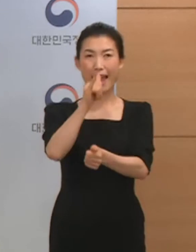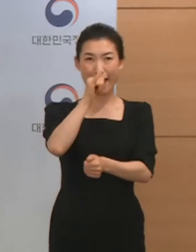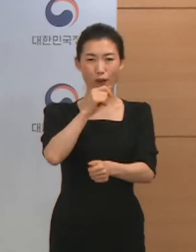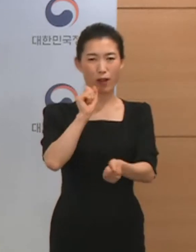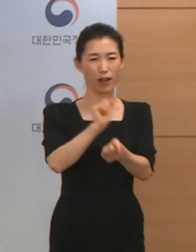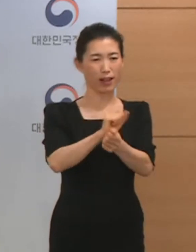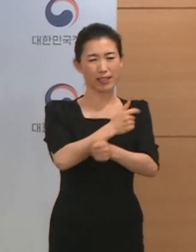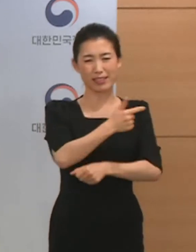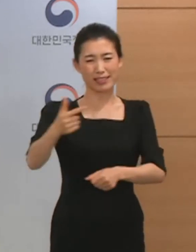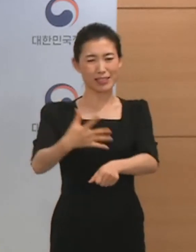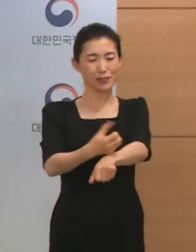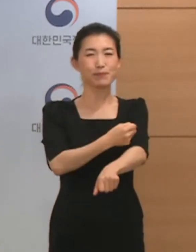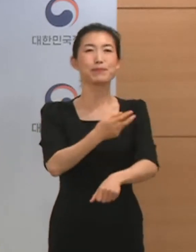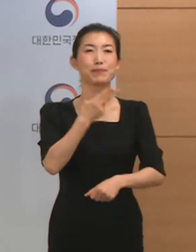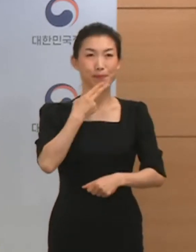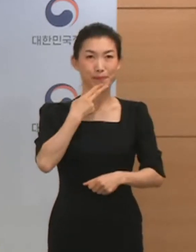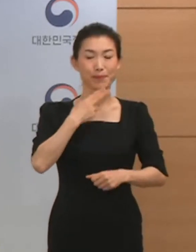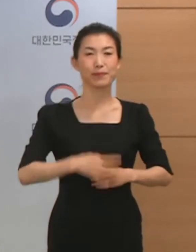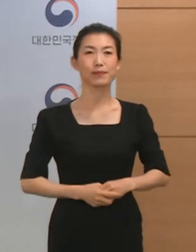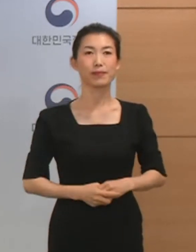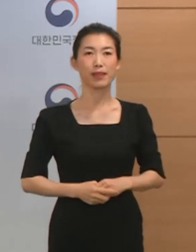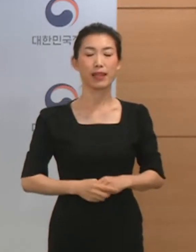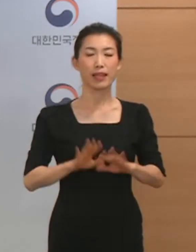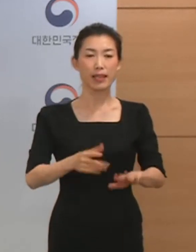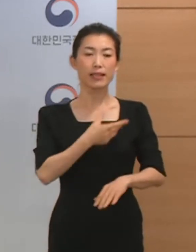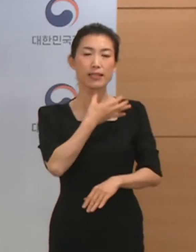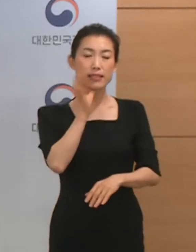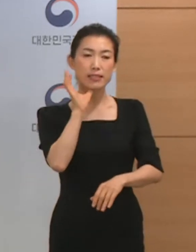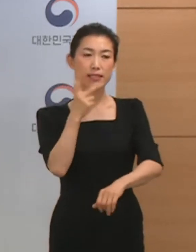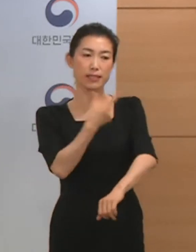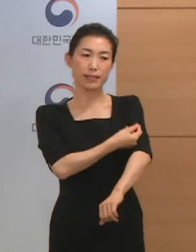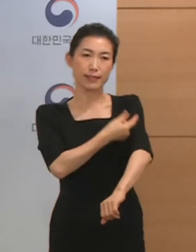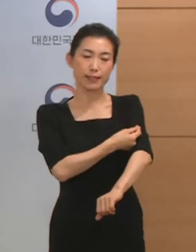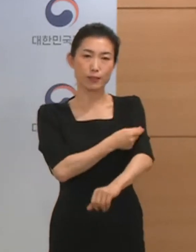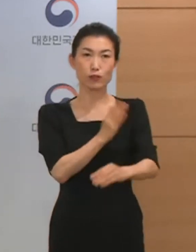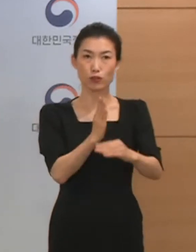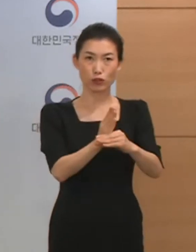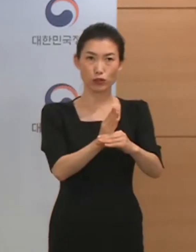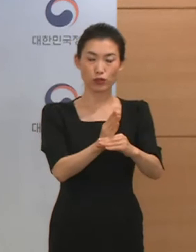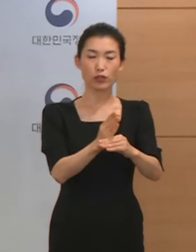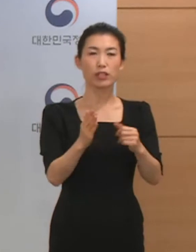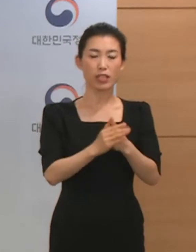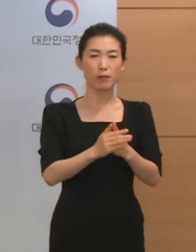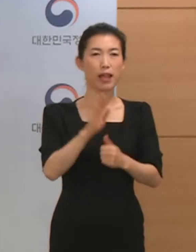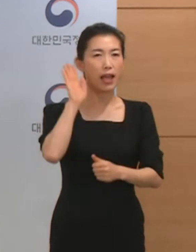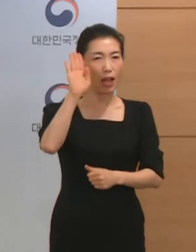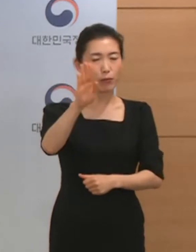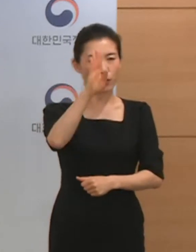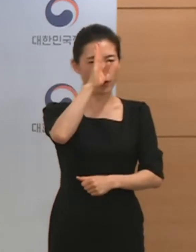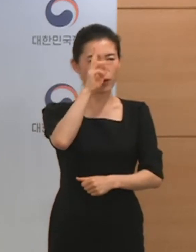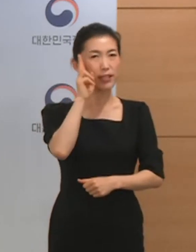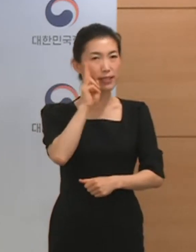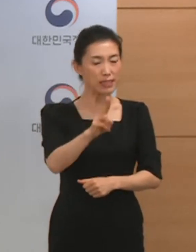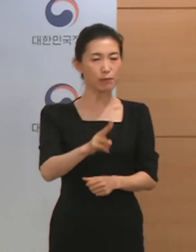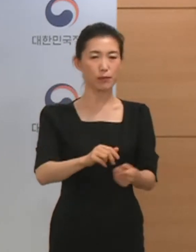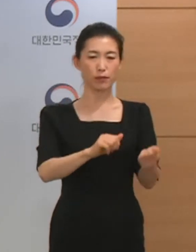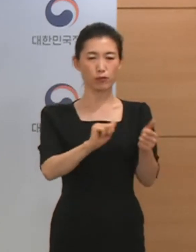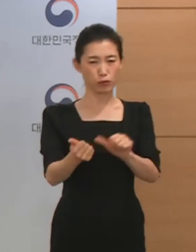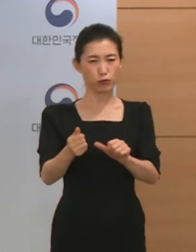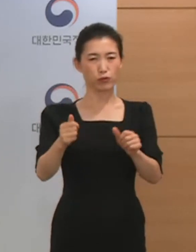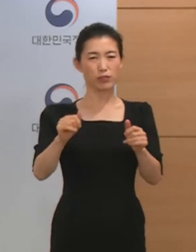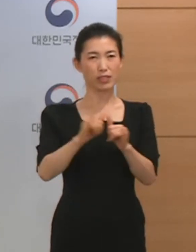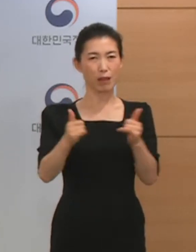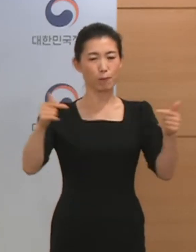확산되지 않고 있습니다. 고령층 예방접종이 확대되고 있는 만큼 중증 환자와 사망자 감소는